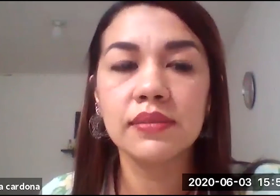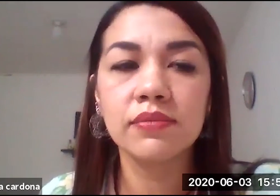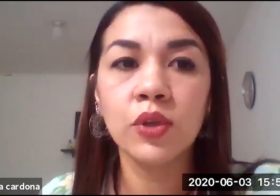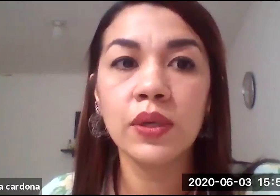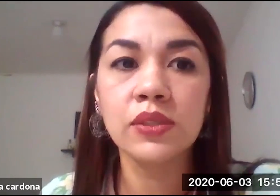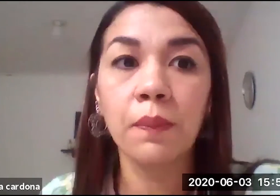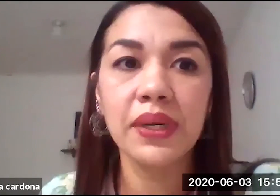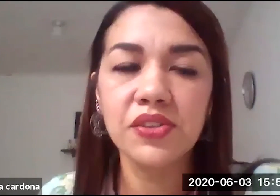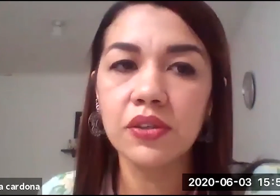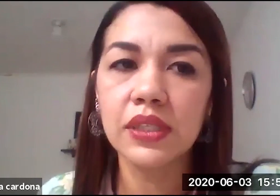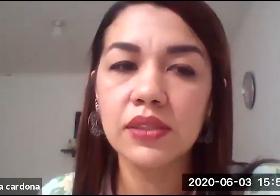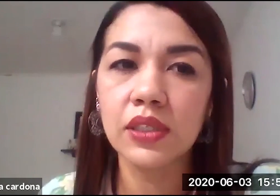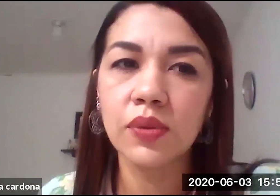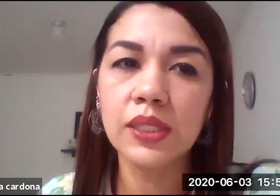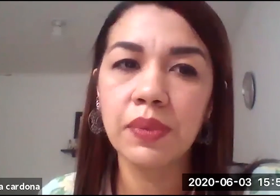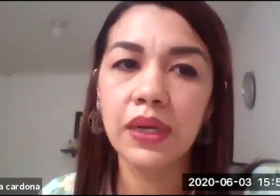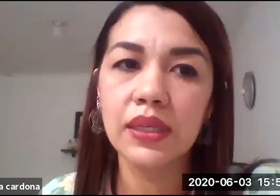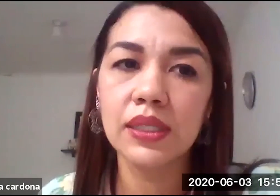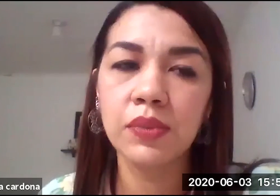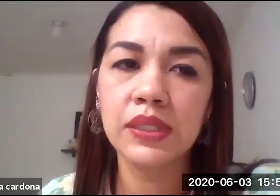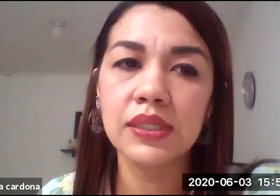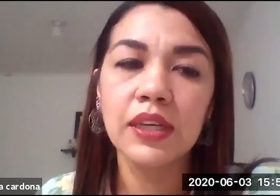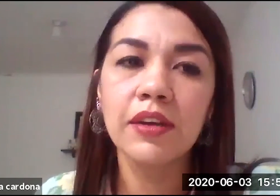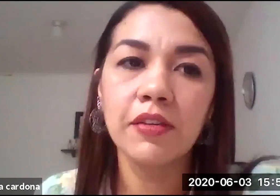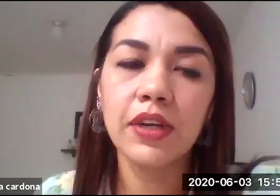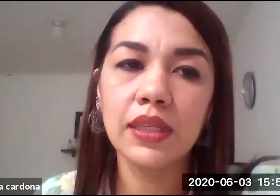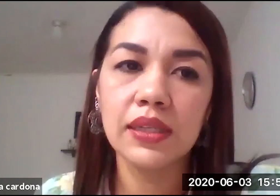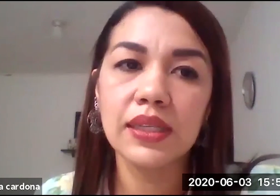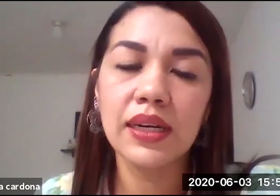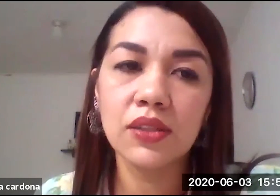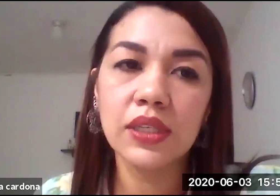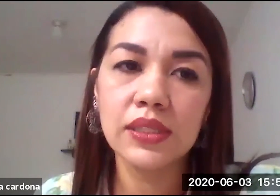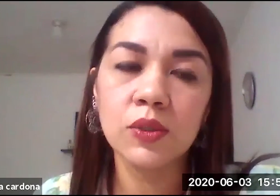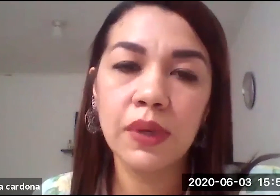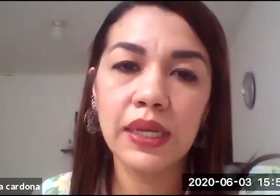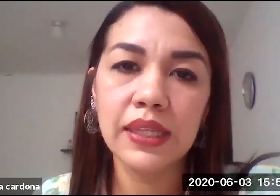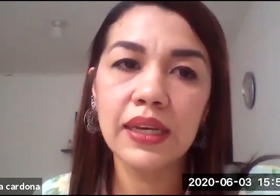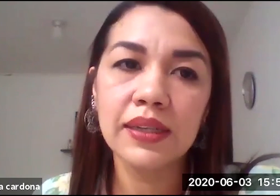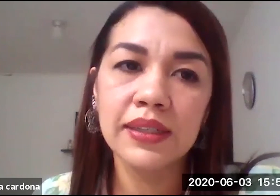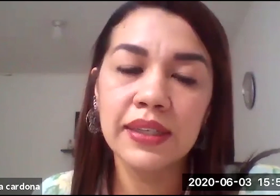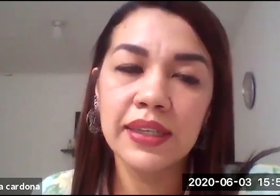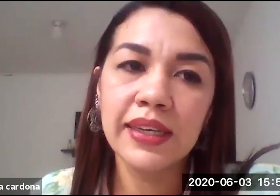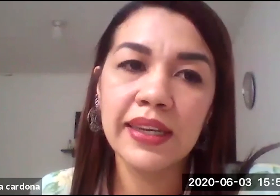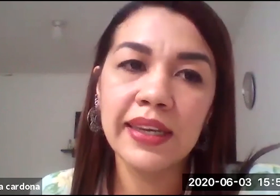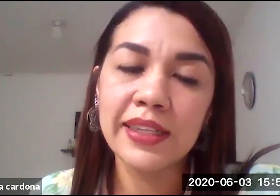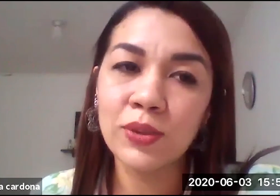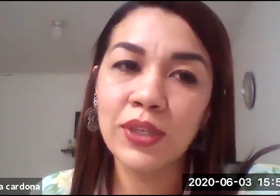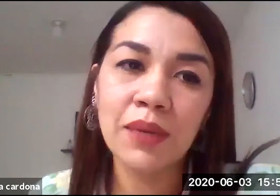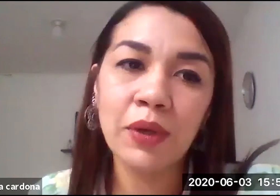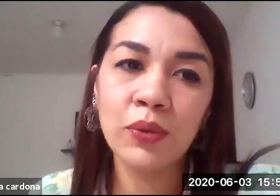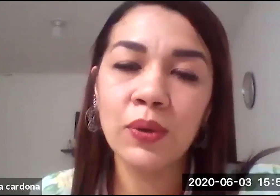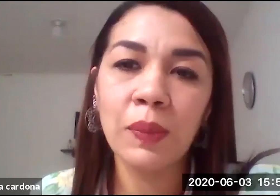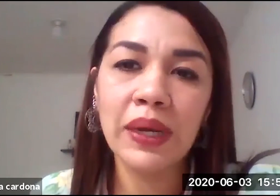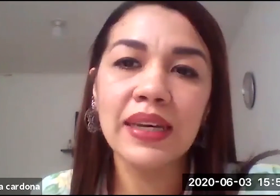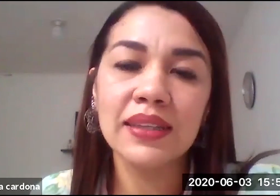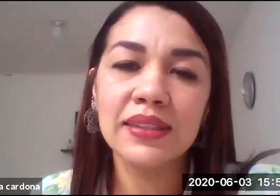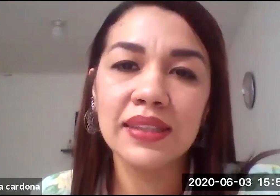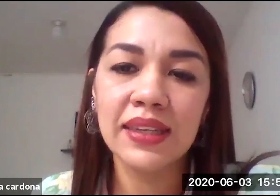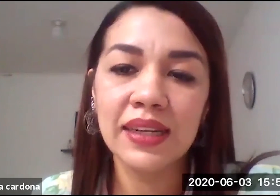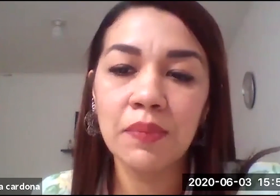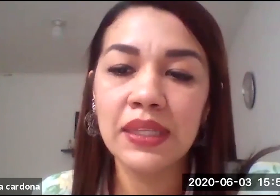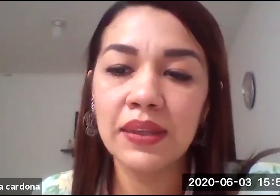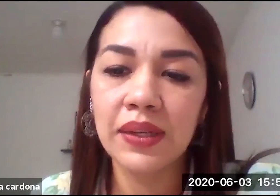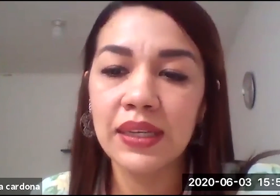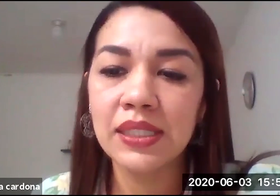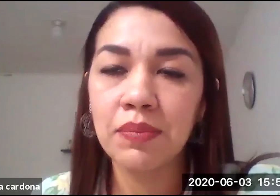unas nuevas comprensiones y unas nuevas prácticas pues frente a ese reto que se nos plantea en eso que llaman nueva normalidad,